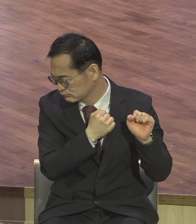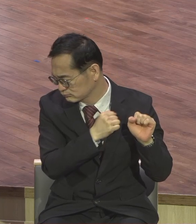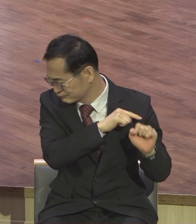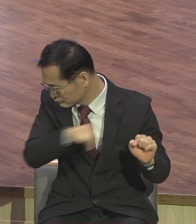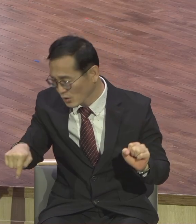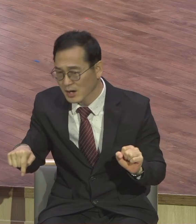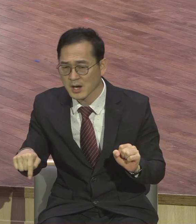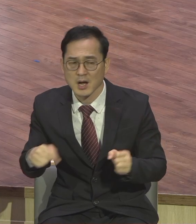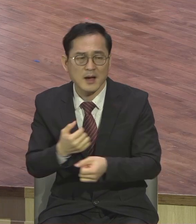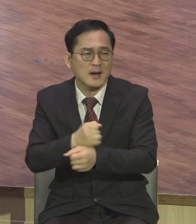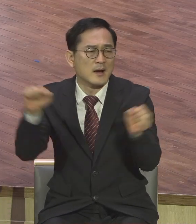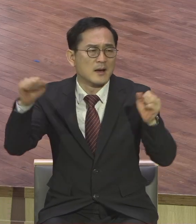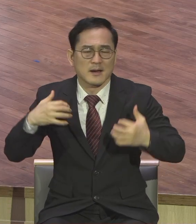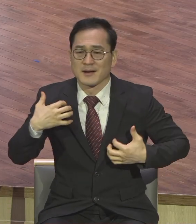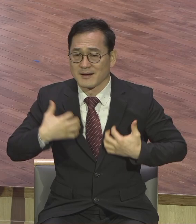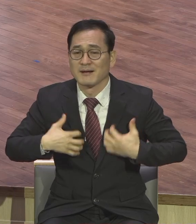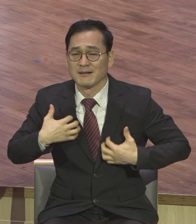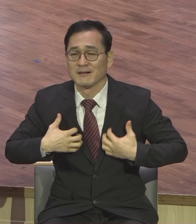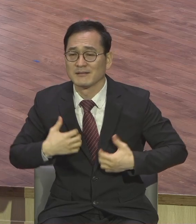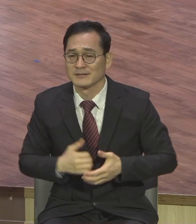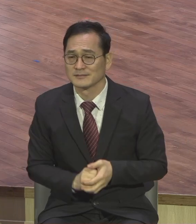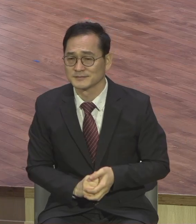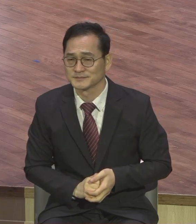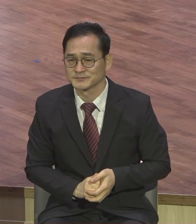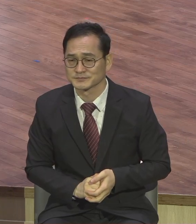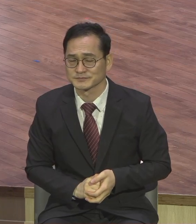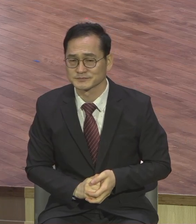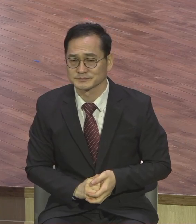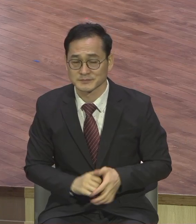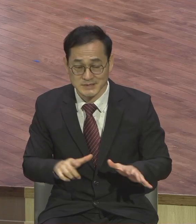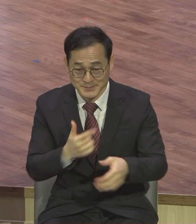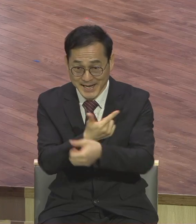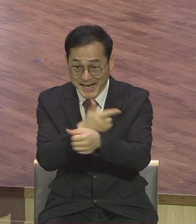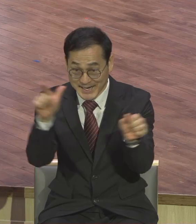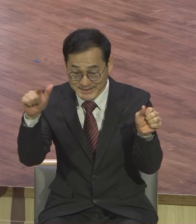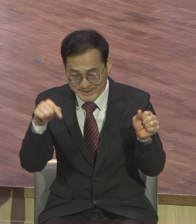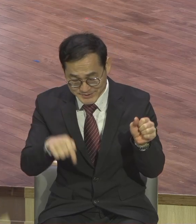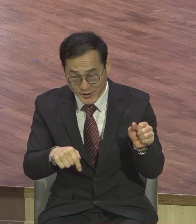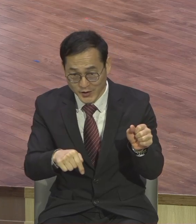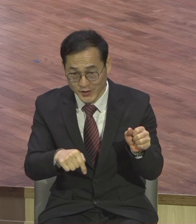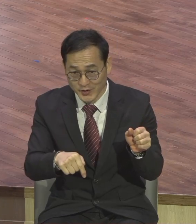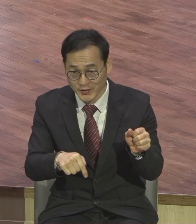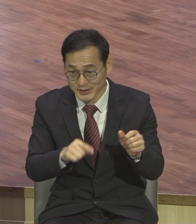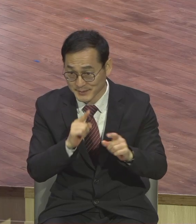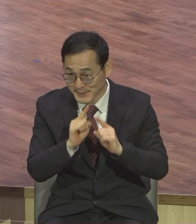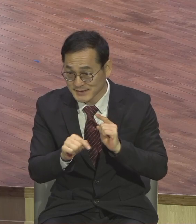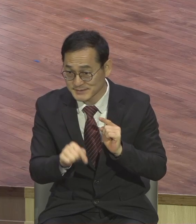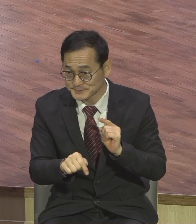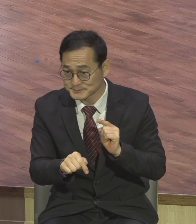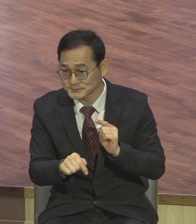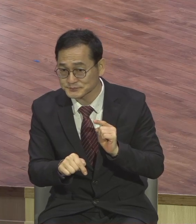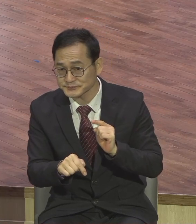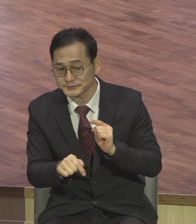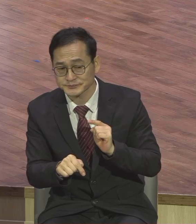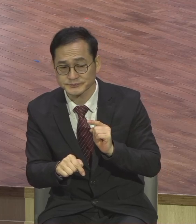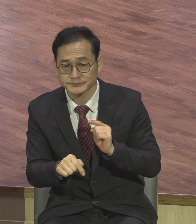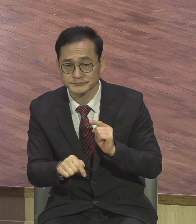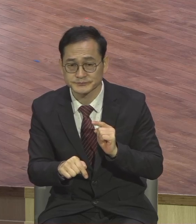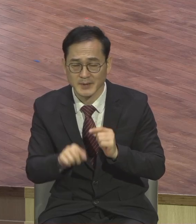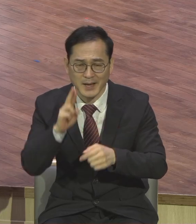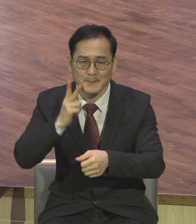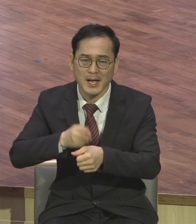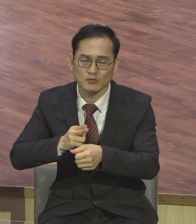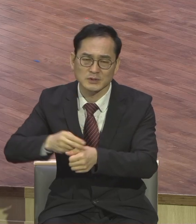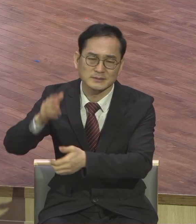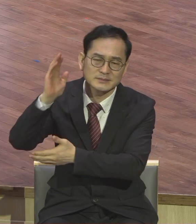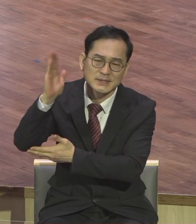자, 우리가 지금 살피고 있는 갈라디아서를 통해서 사도 바울이 전하고자 하는